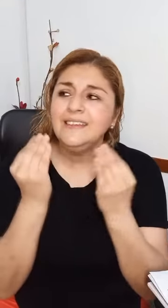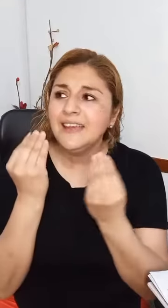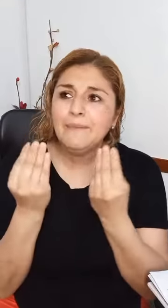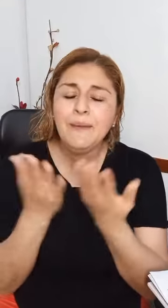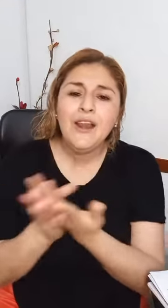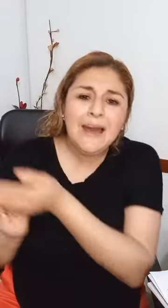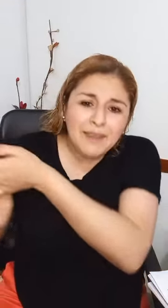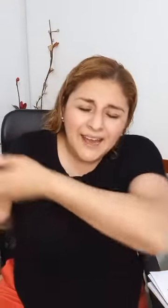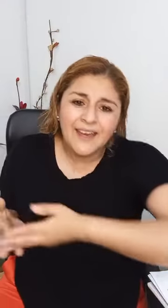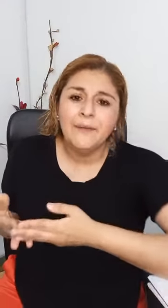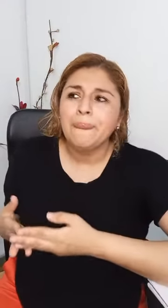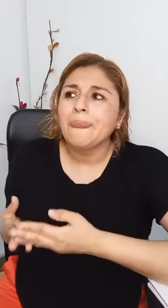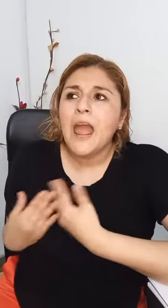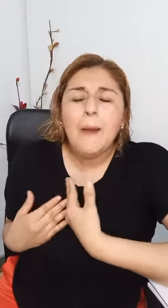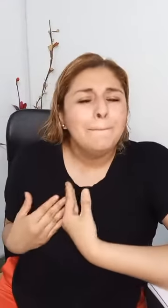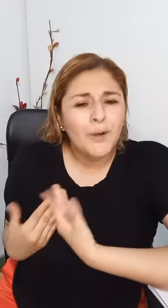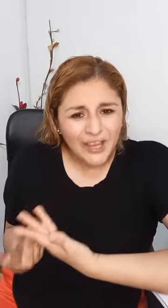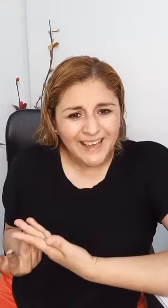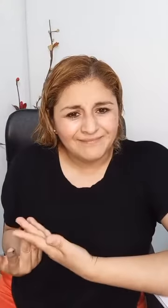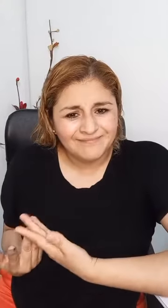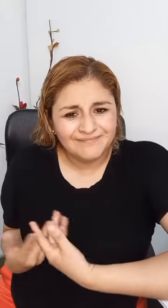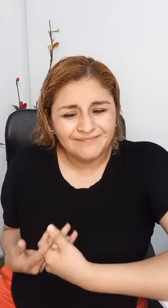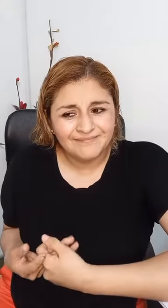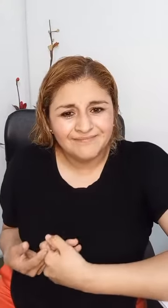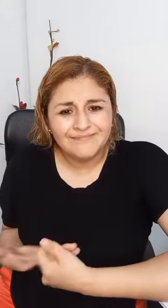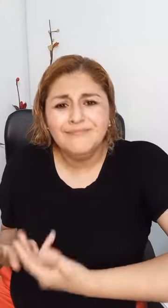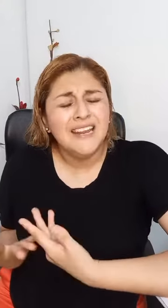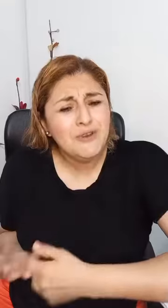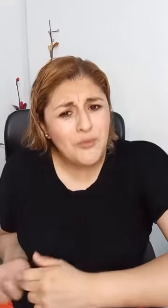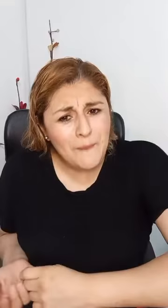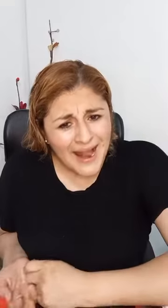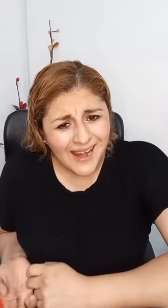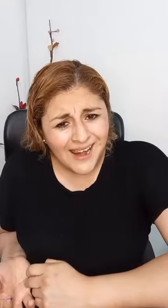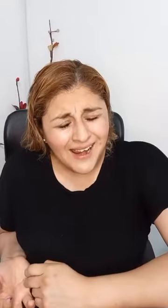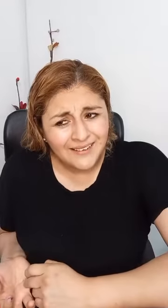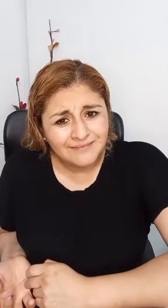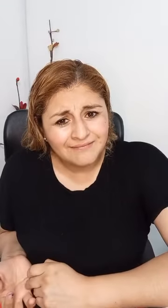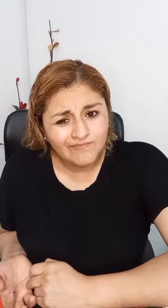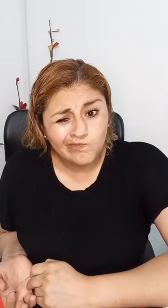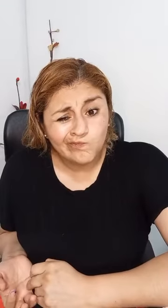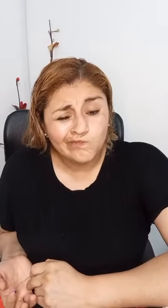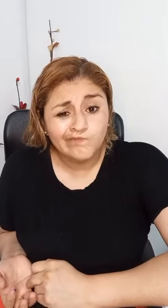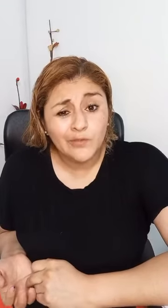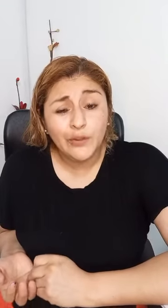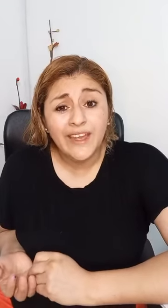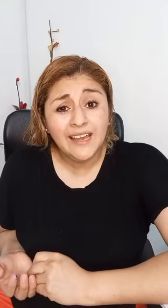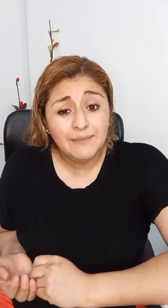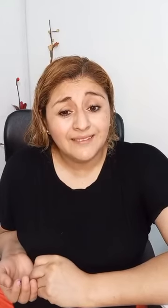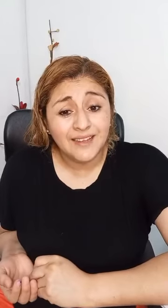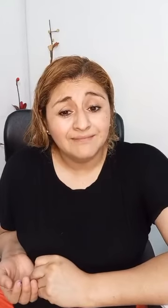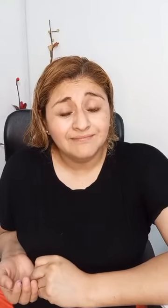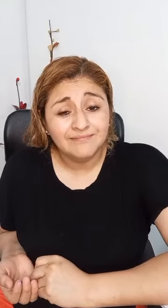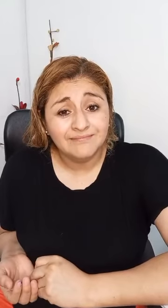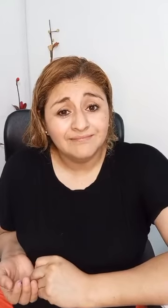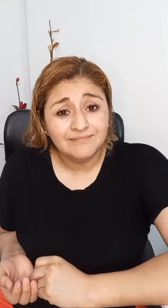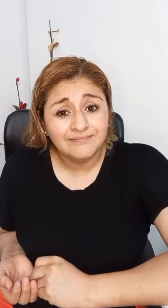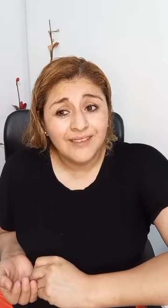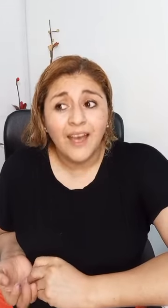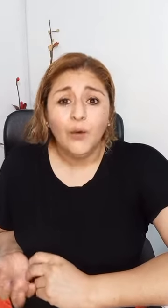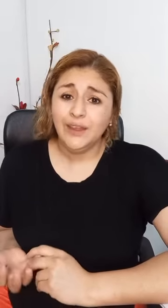¿sí? Y si cambiamos la mirada, ¿por qué? ¿Miramos mal? ¿Ustedes qué piensan?